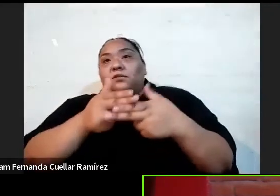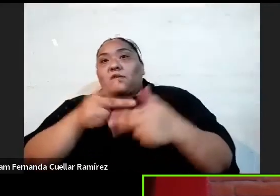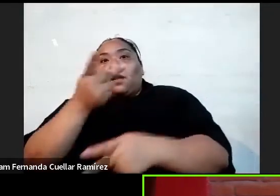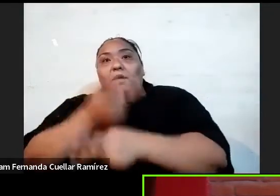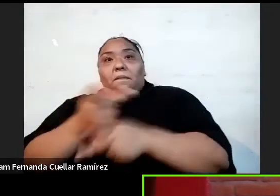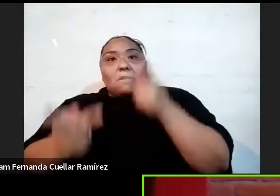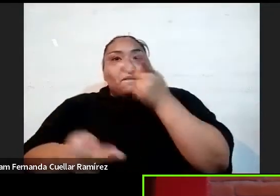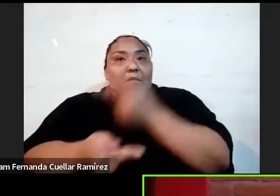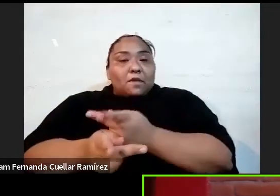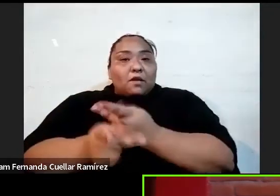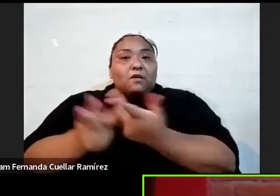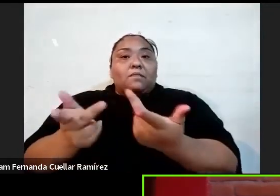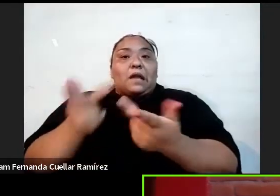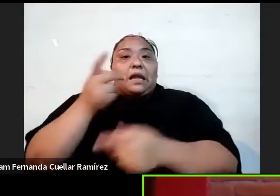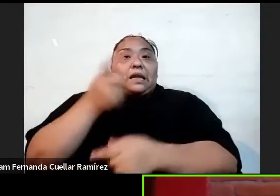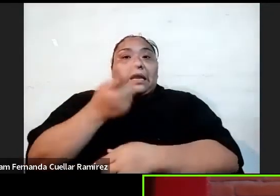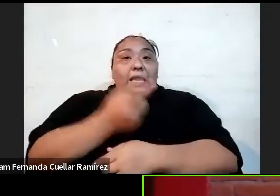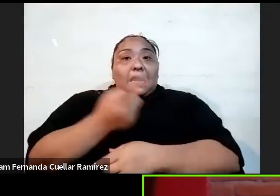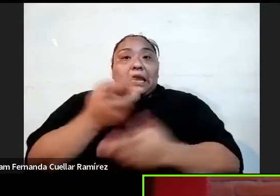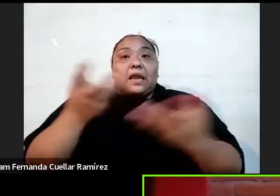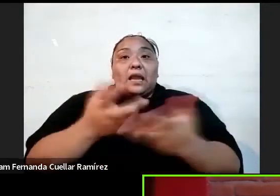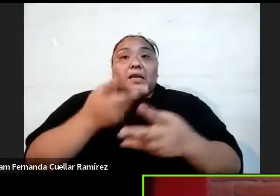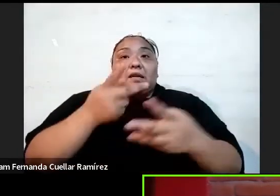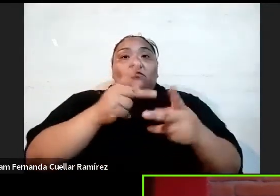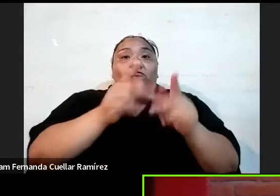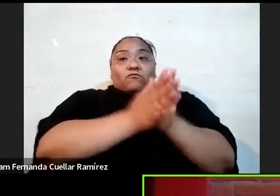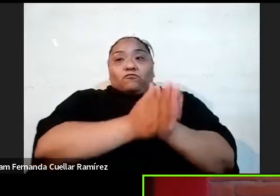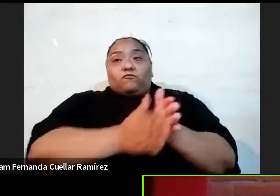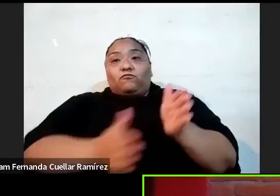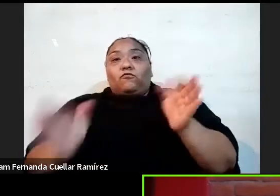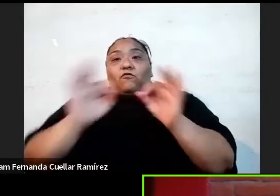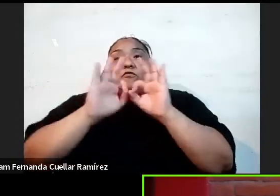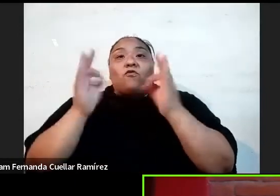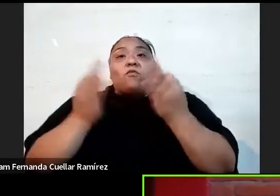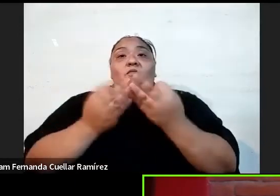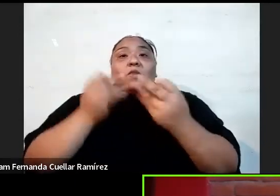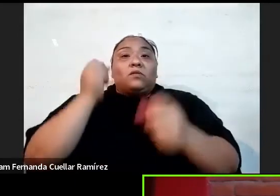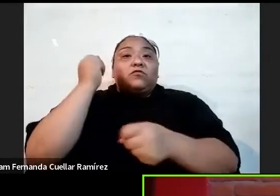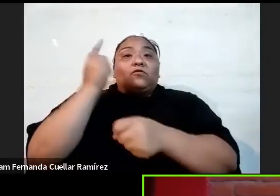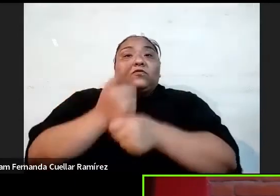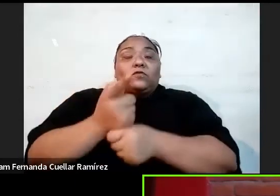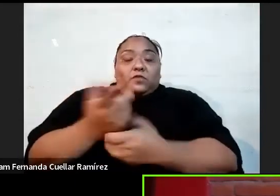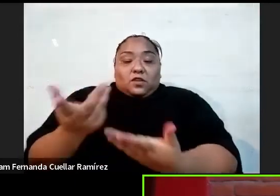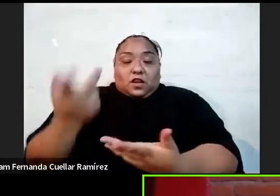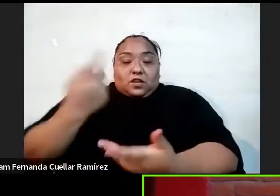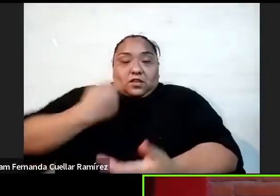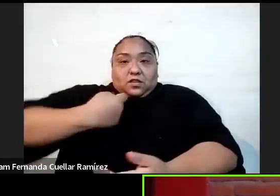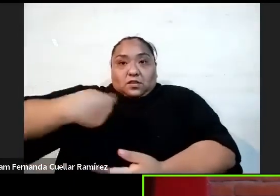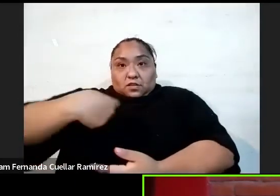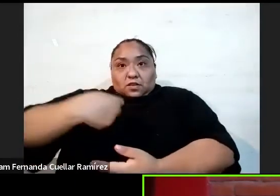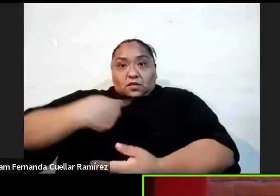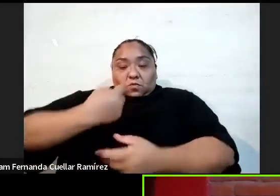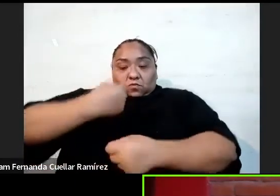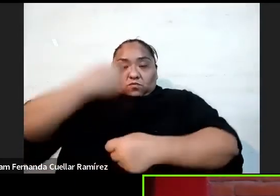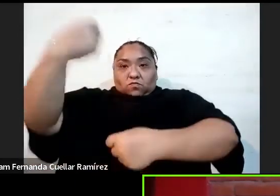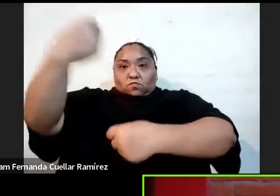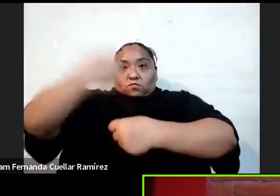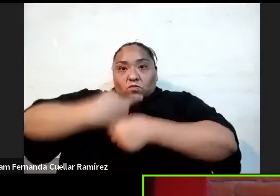están como en plena formación y en pleno descubrimiento de su ser. Y sí me gustaría llevarlo a